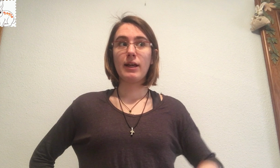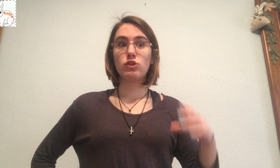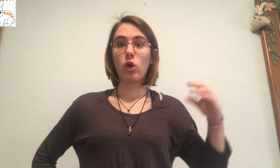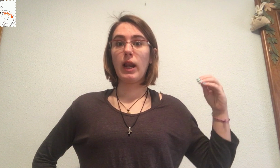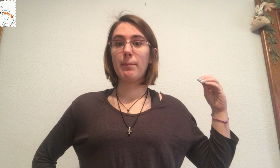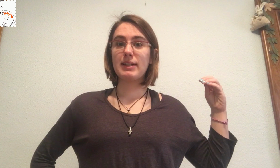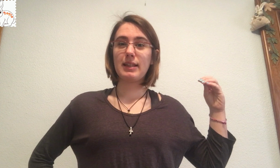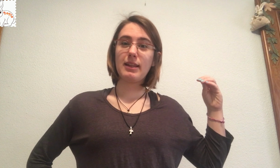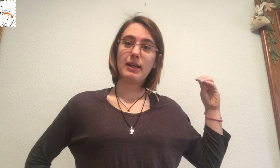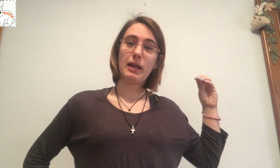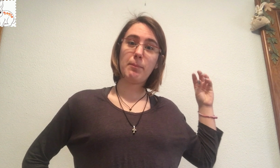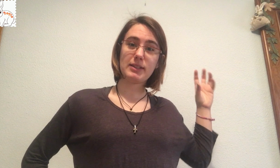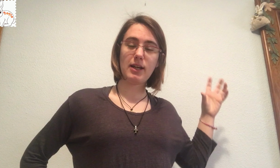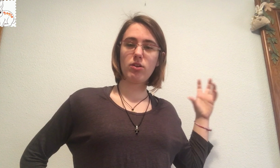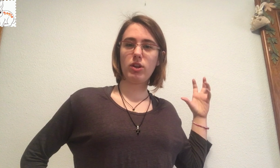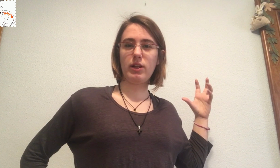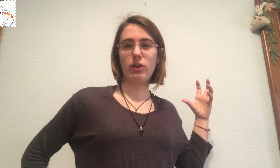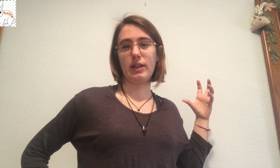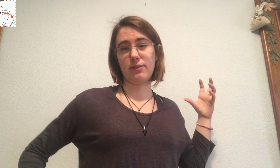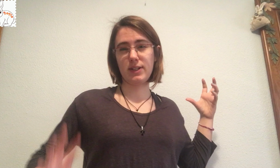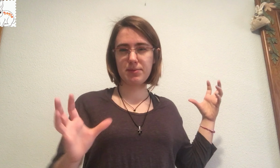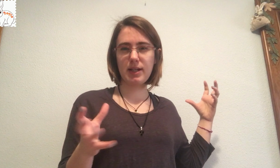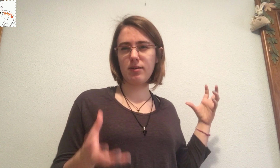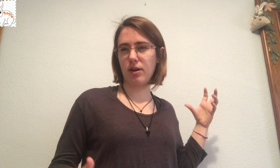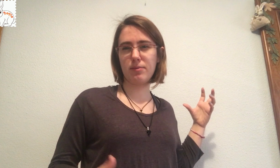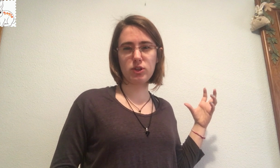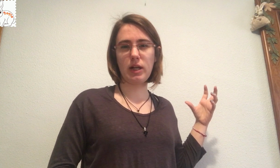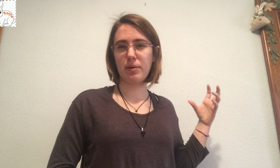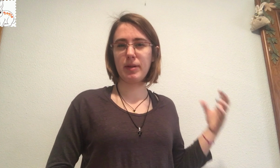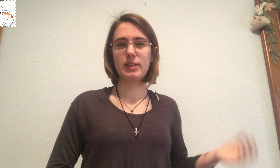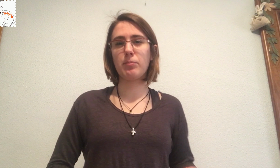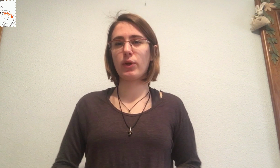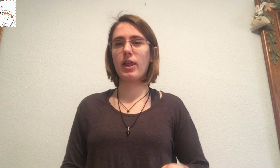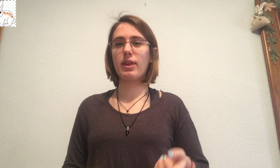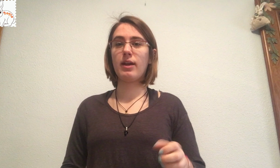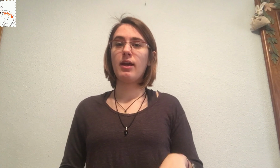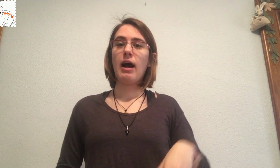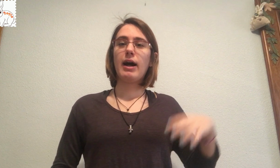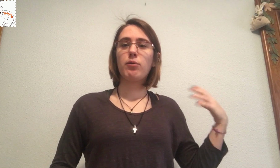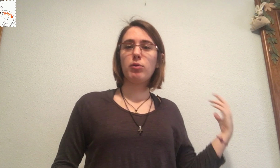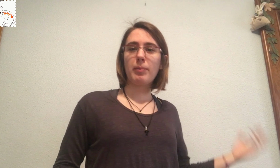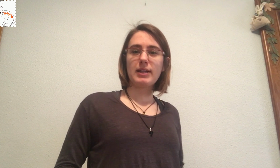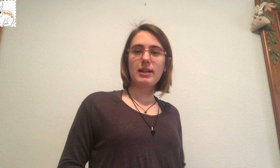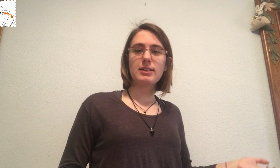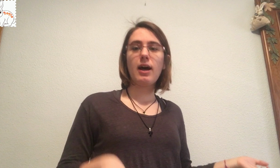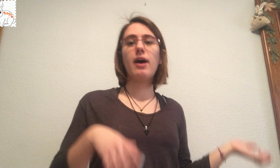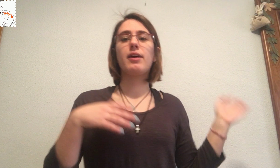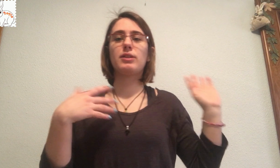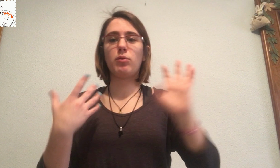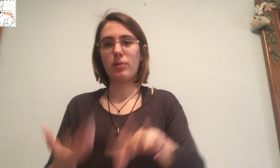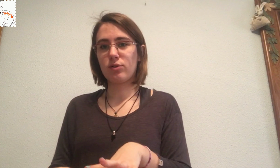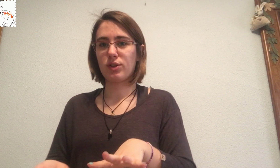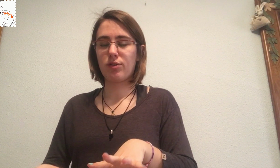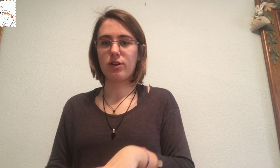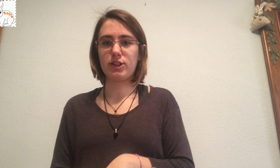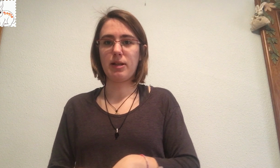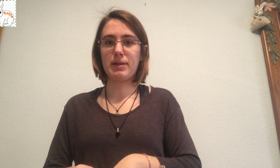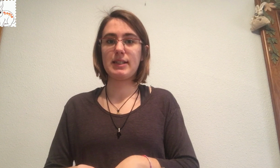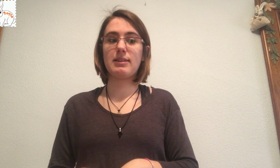Toda la parte del pasado De lo del flashback Que hablábamos en la primera temporada De Ahora vuelvo para atrás Ahora te vuelvo a contar una cosa del presente